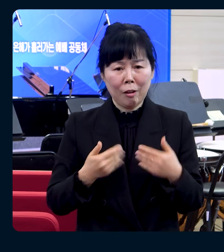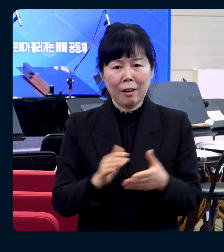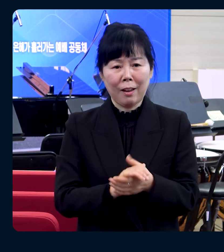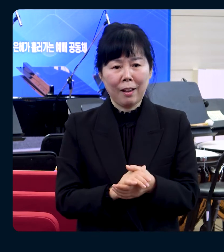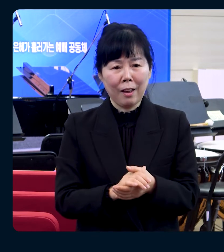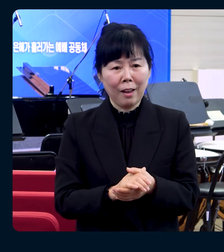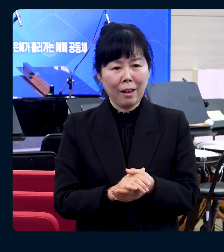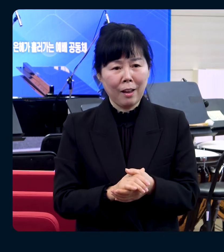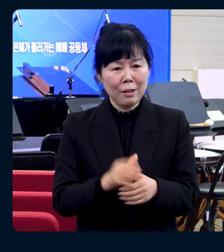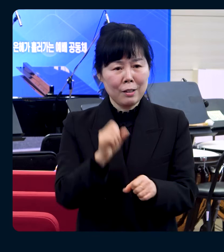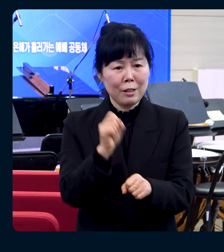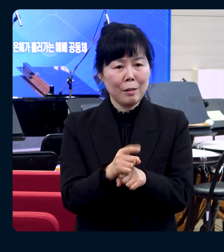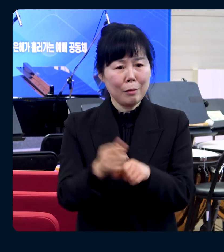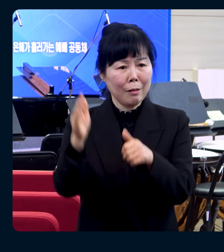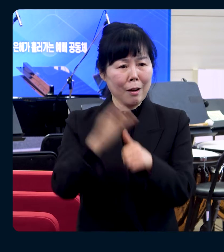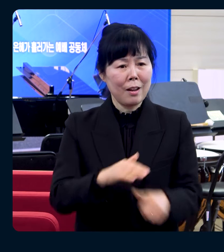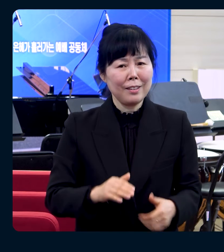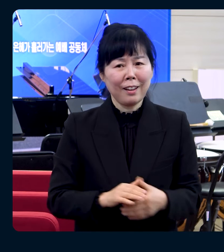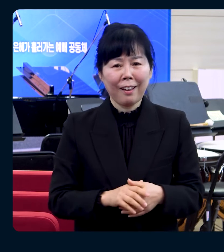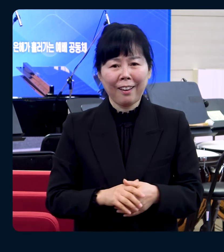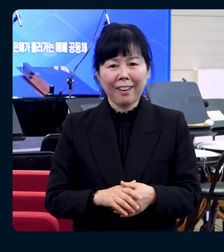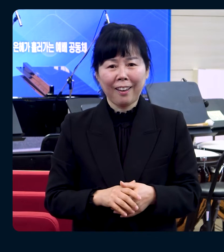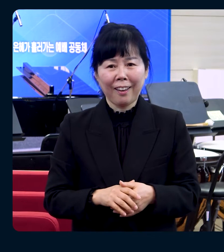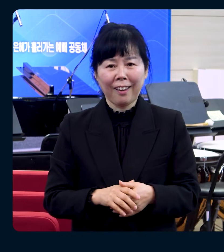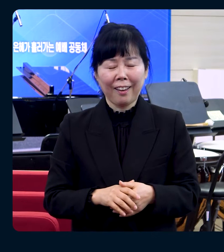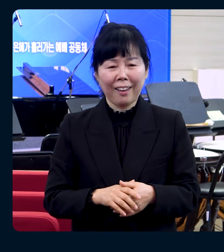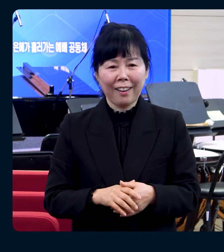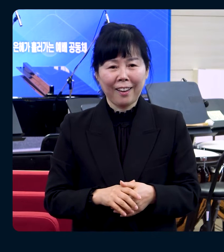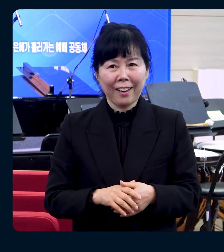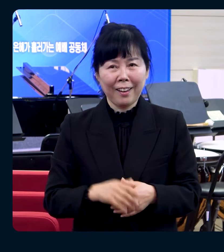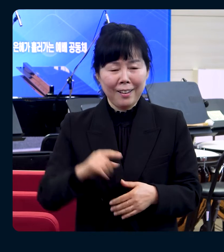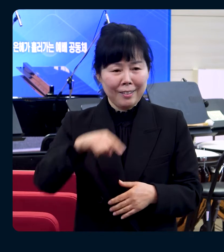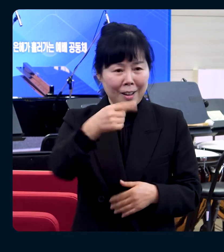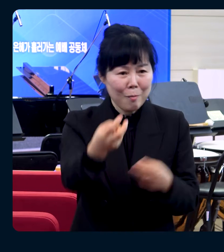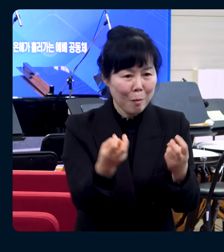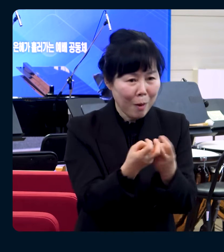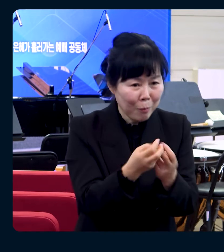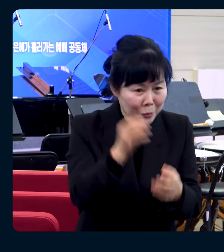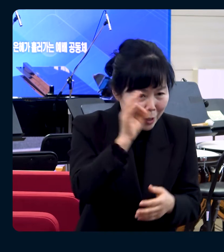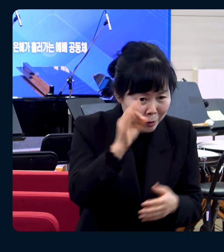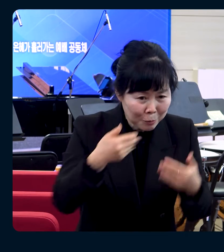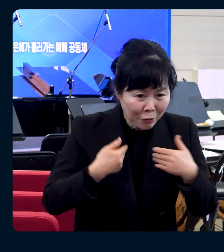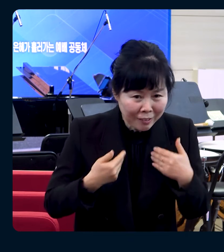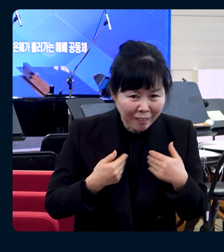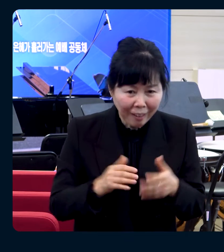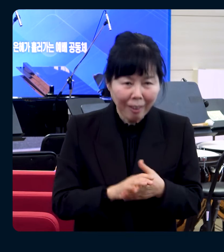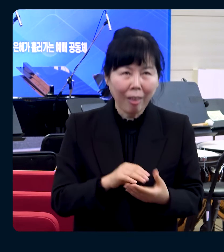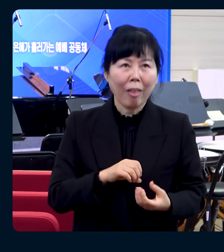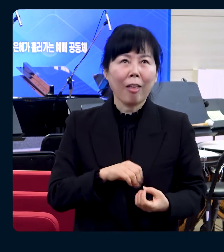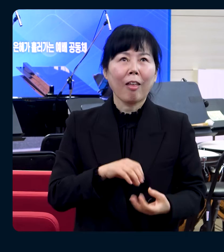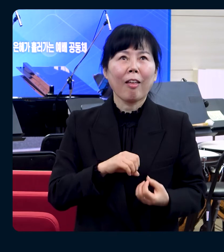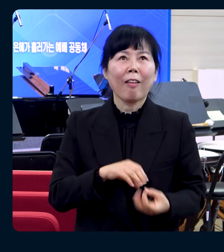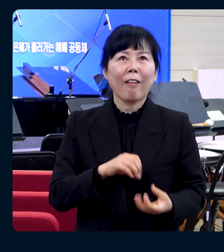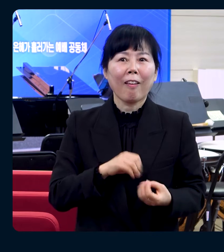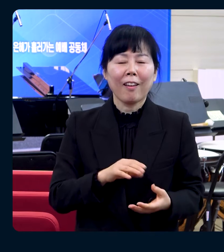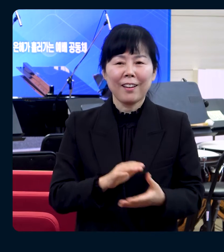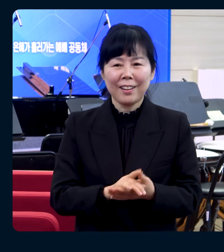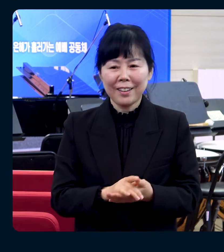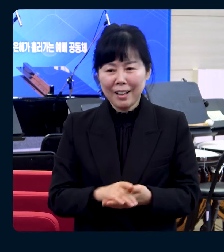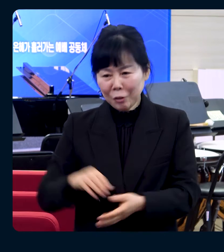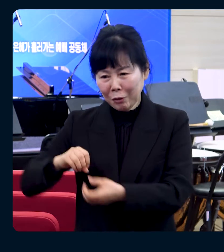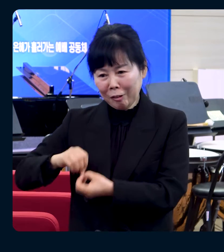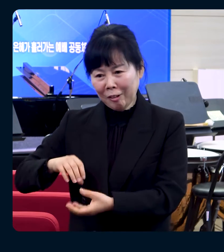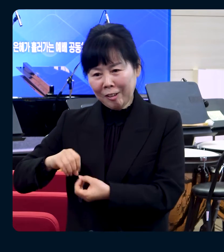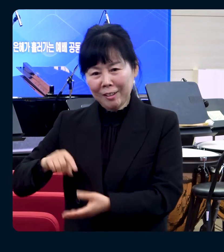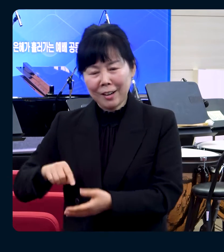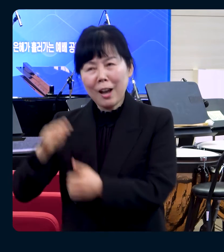상황에서 뭘 이미 끝난 얘기를 기다리느냐 지금 빨리 다음번 조치를 취해야지 뭐 이런 생각이 들기도 하지만